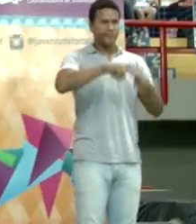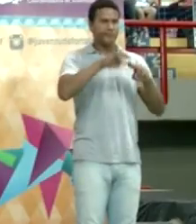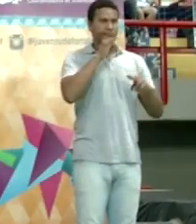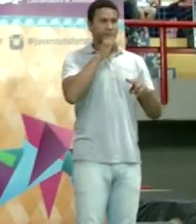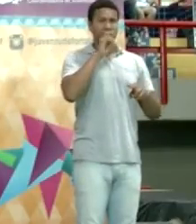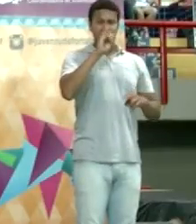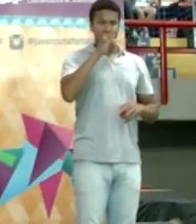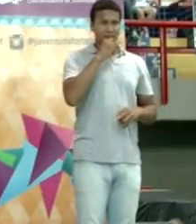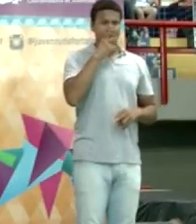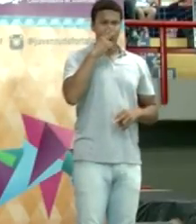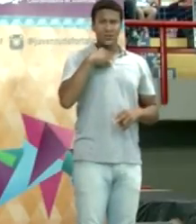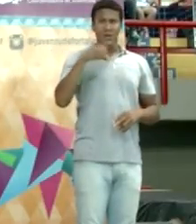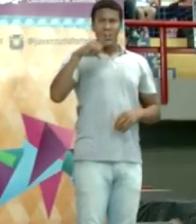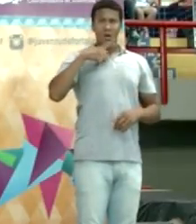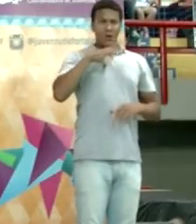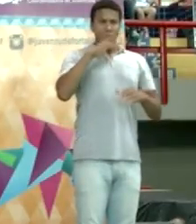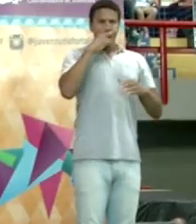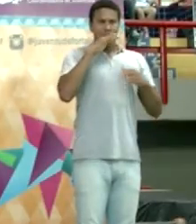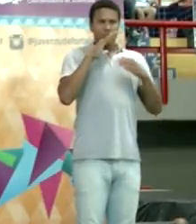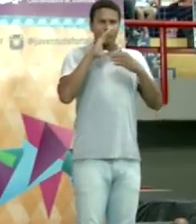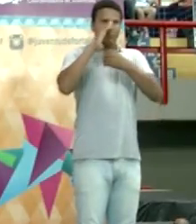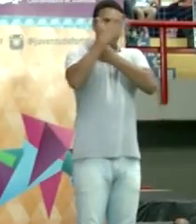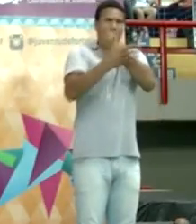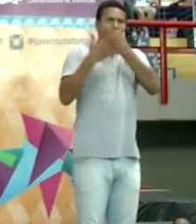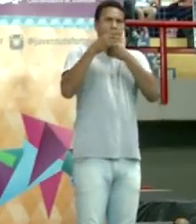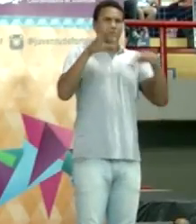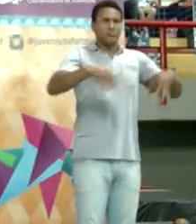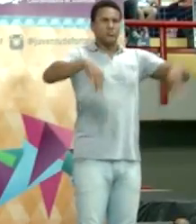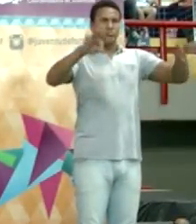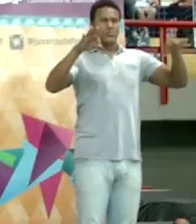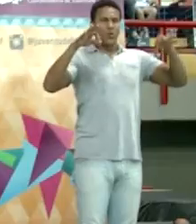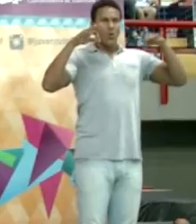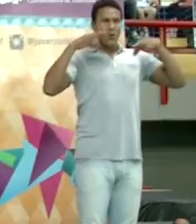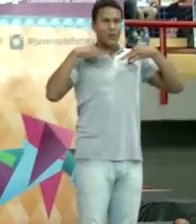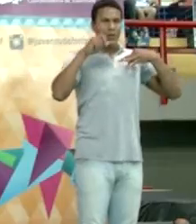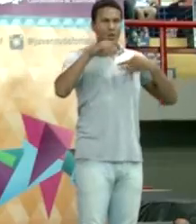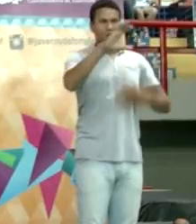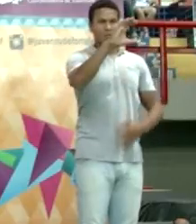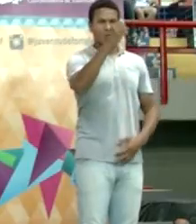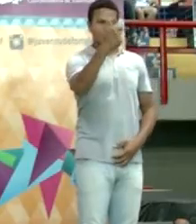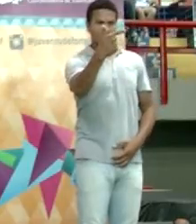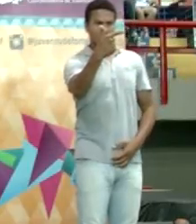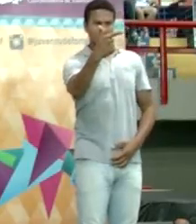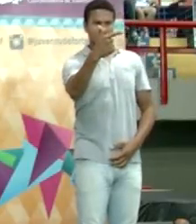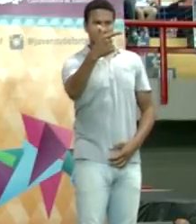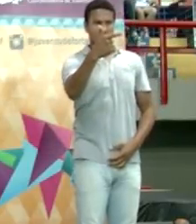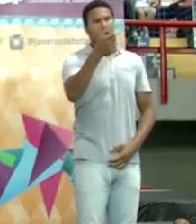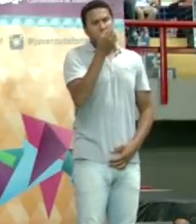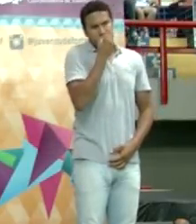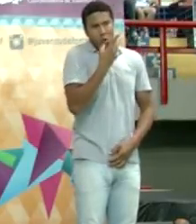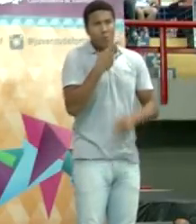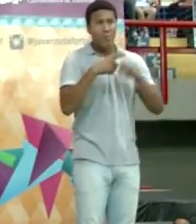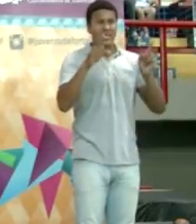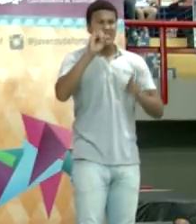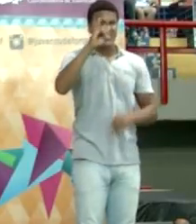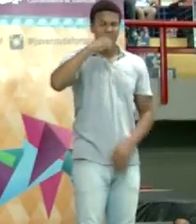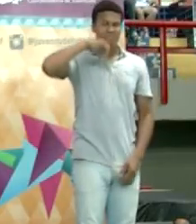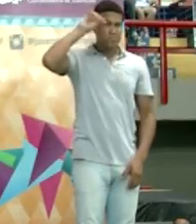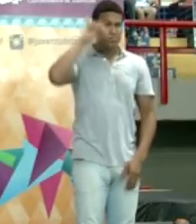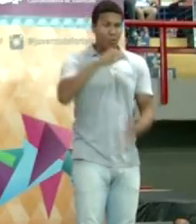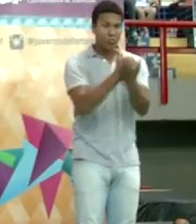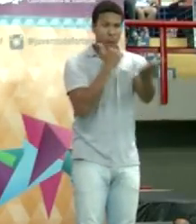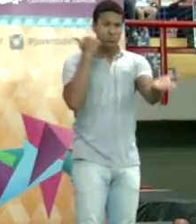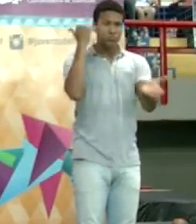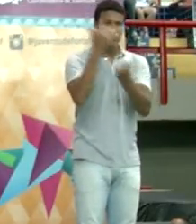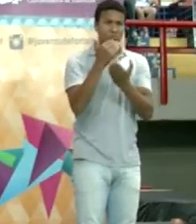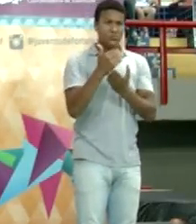cobertor de CO2, o cobertor de gás estufa, é bom. O problema é isso aumentar demais. Porque se você tiver um